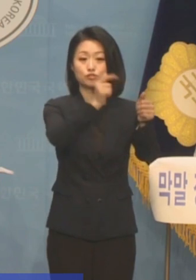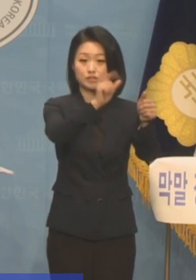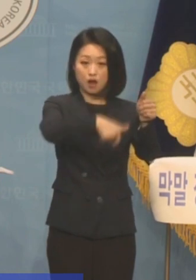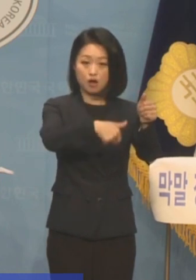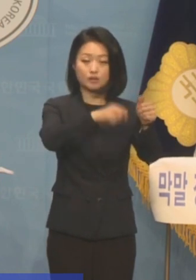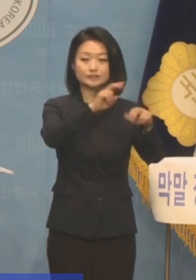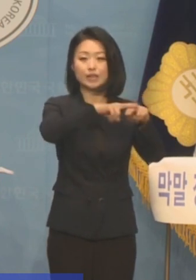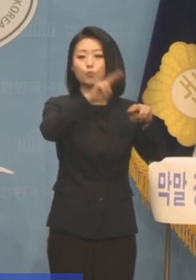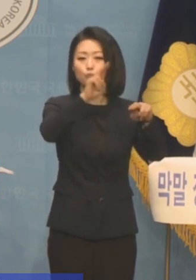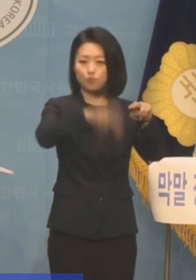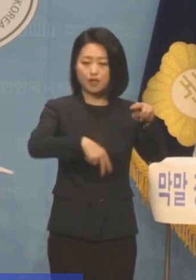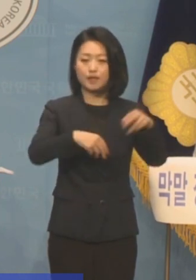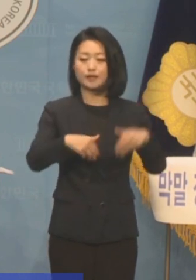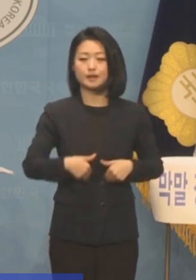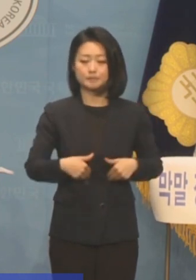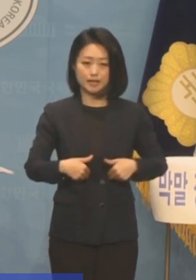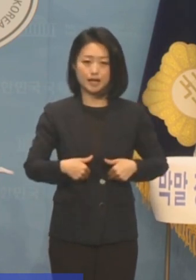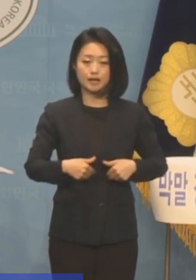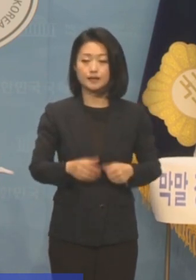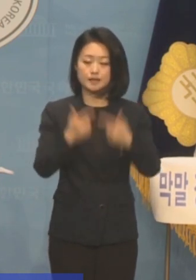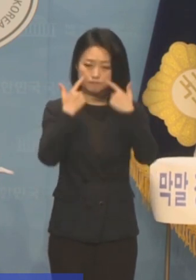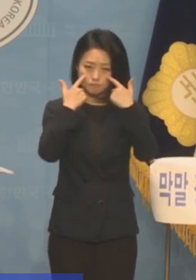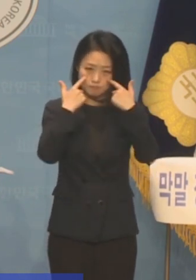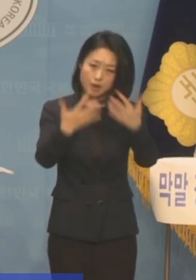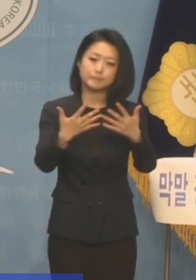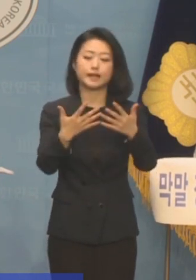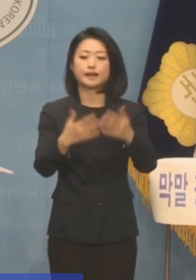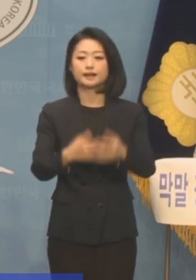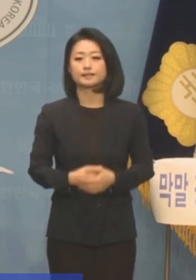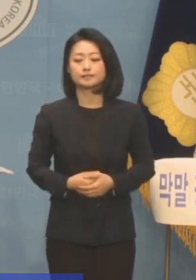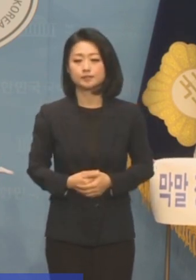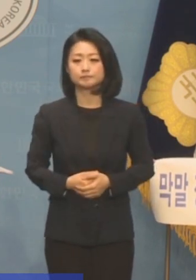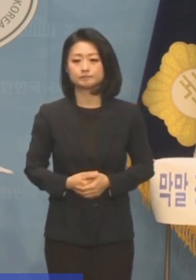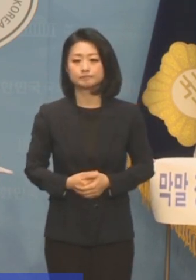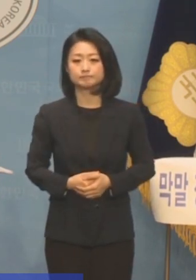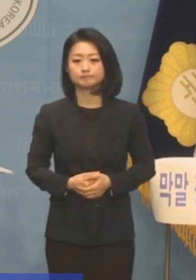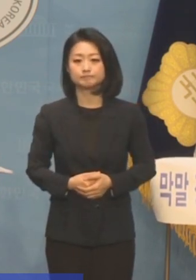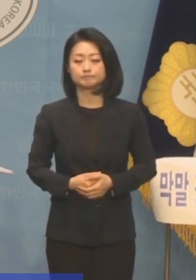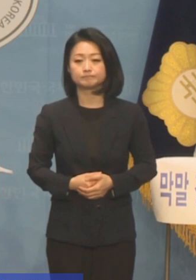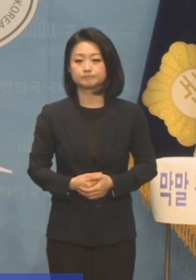후보의 사태는 분명 해야